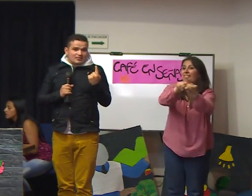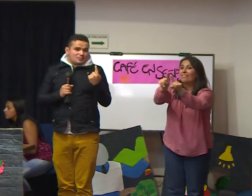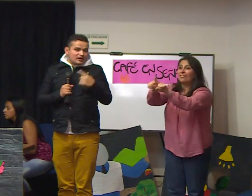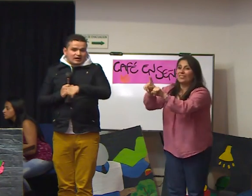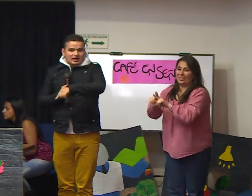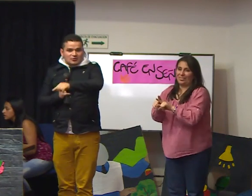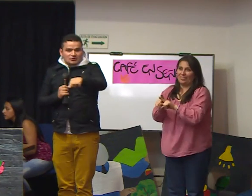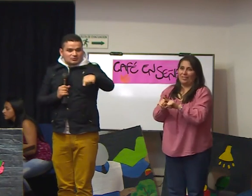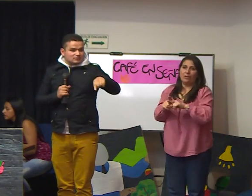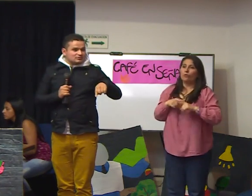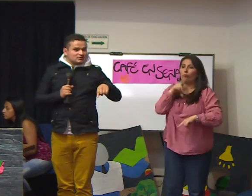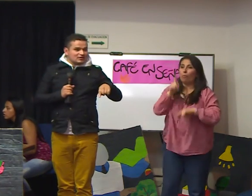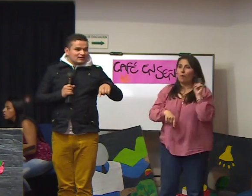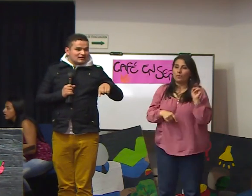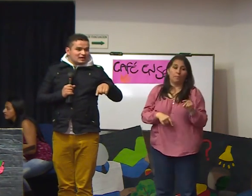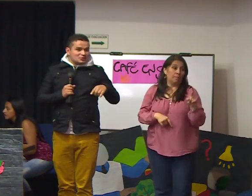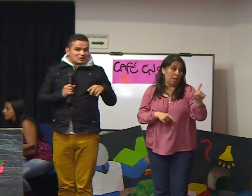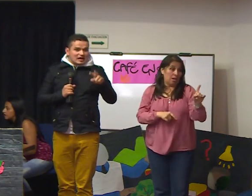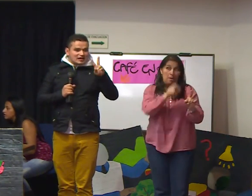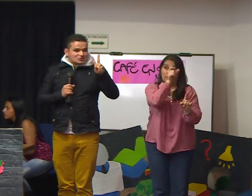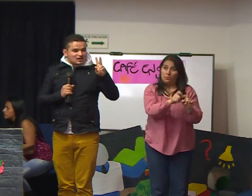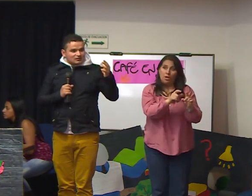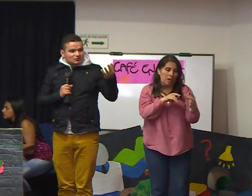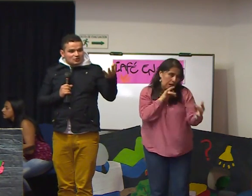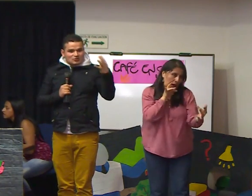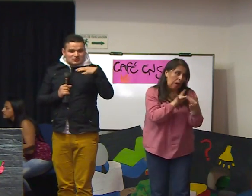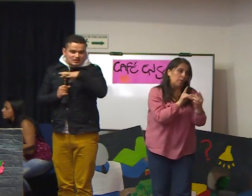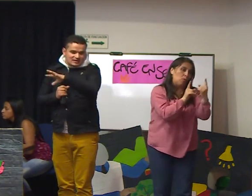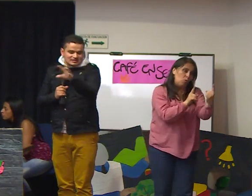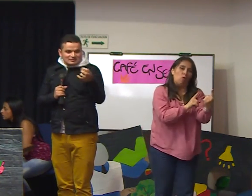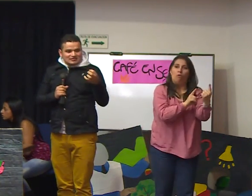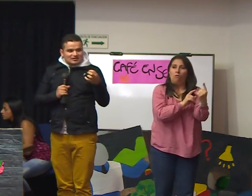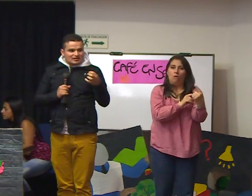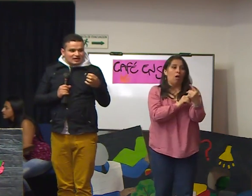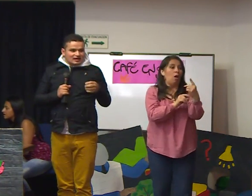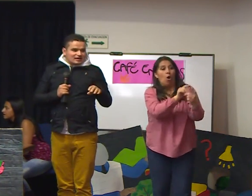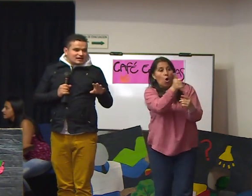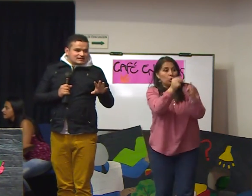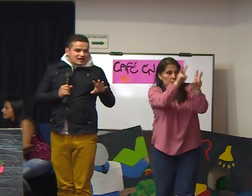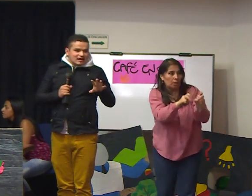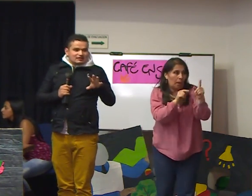para cada uno. Tenemos que asociar todos los temas, ya sea